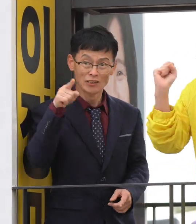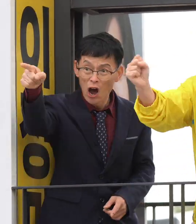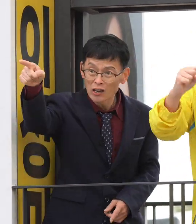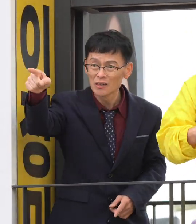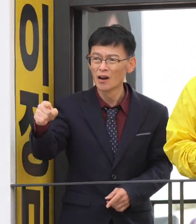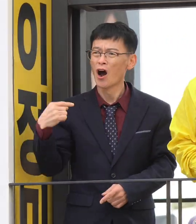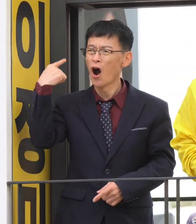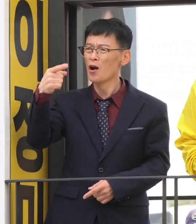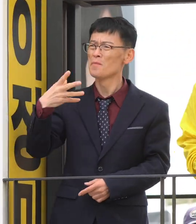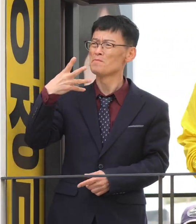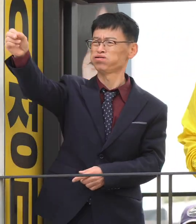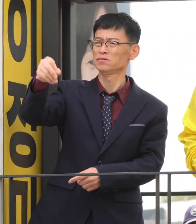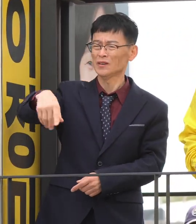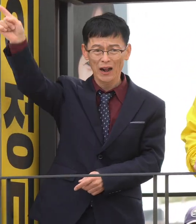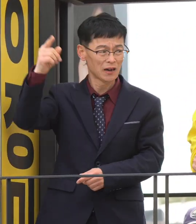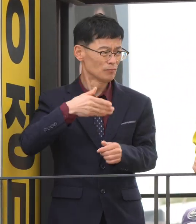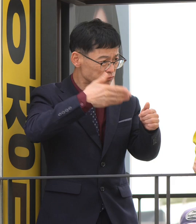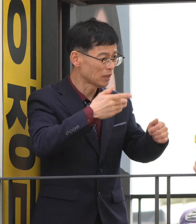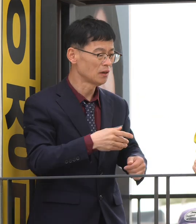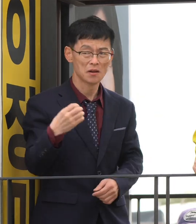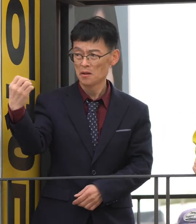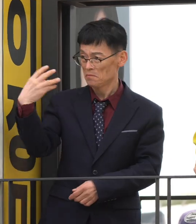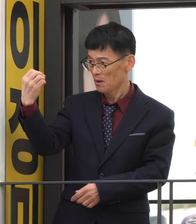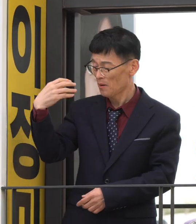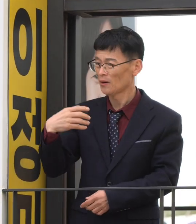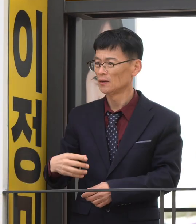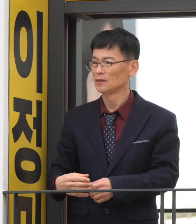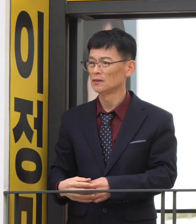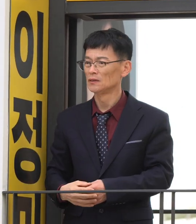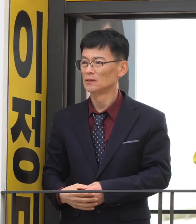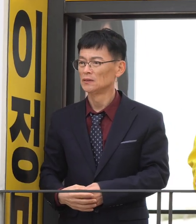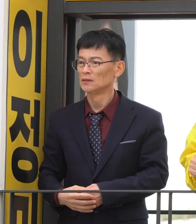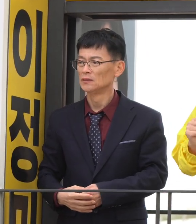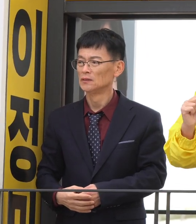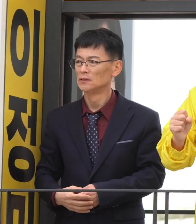정치인 얼굴 안 보게 해주십시오. 이렇게 이야기를 합니다.